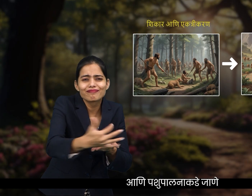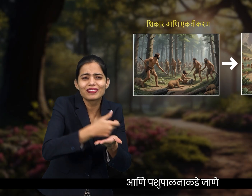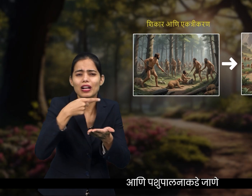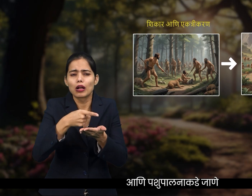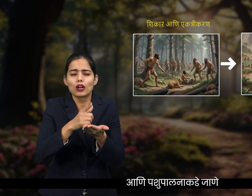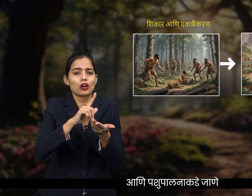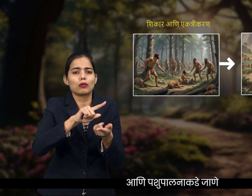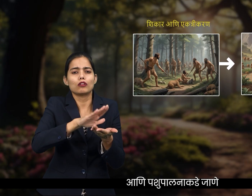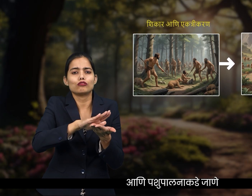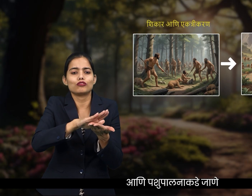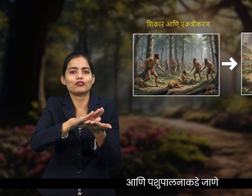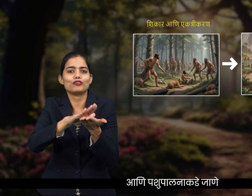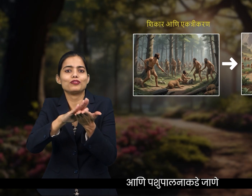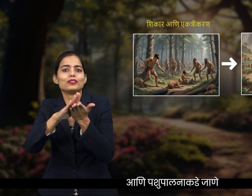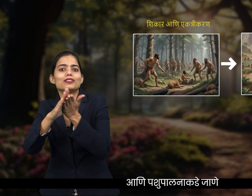पशुपालनाकडे जाणे